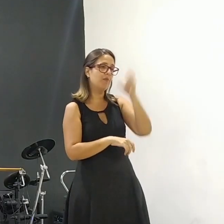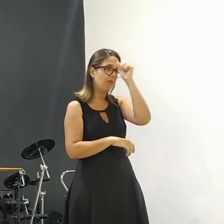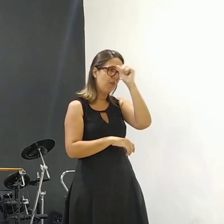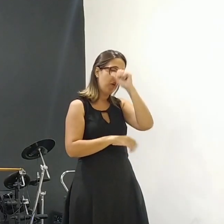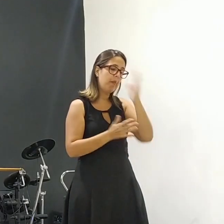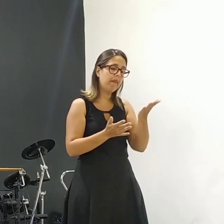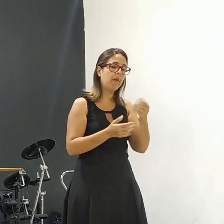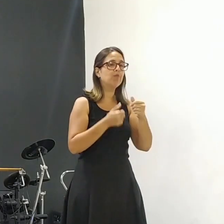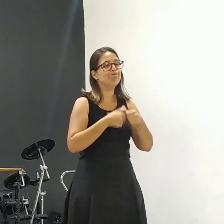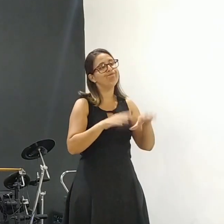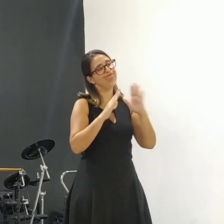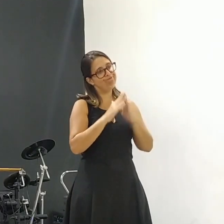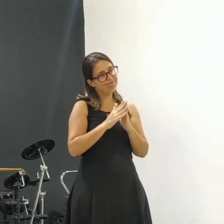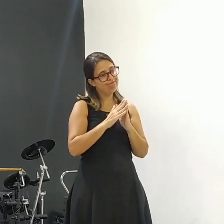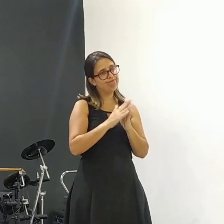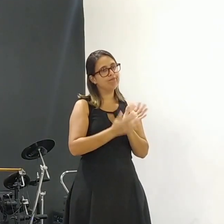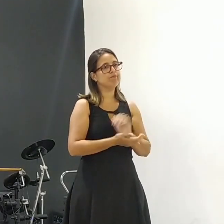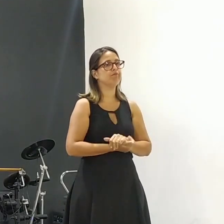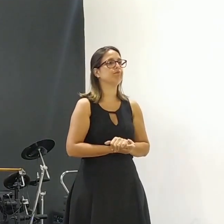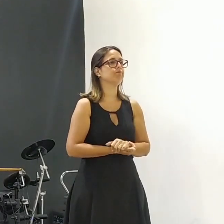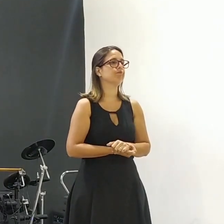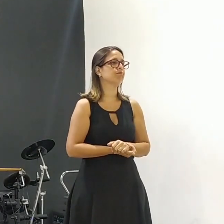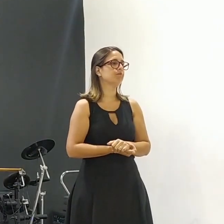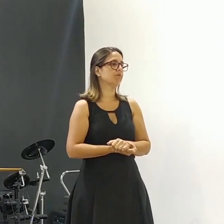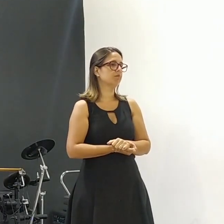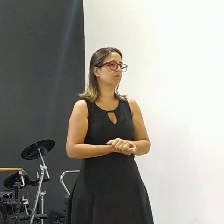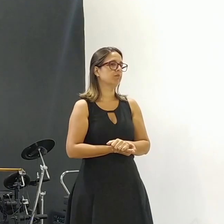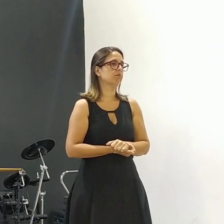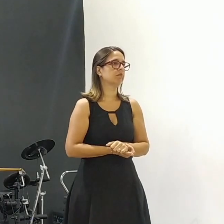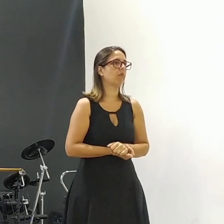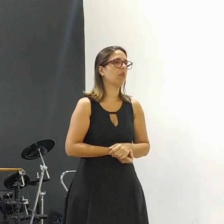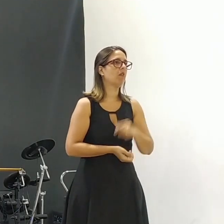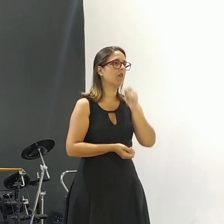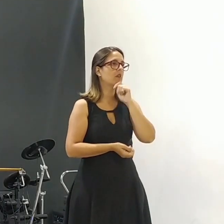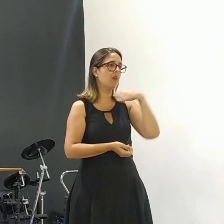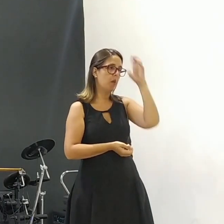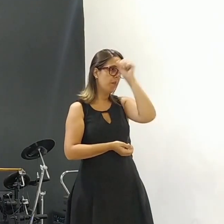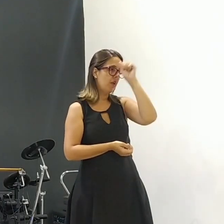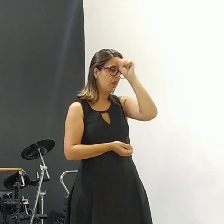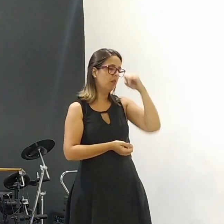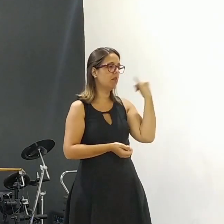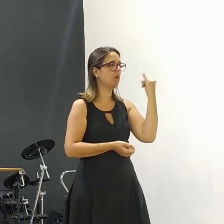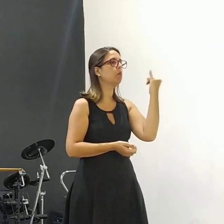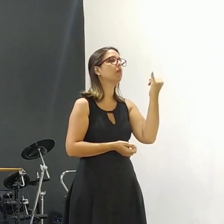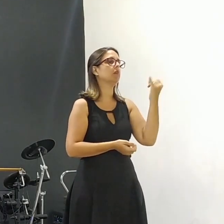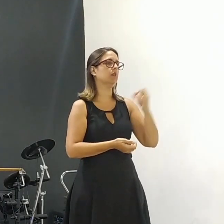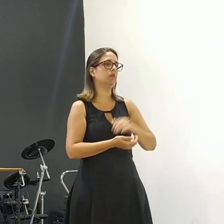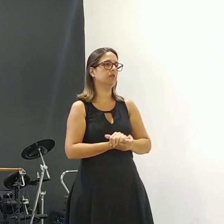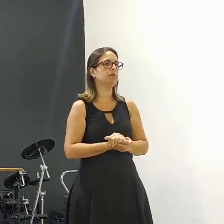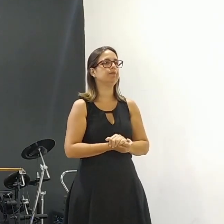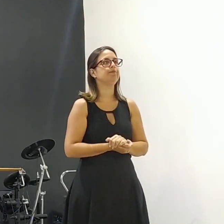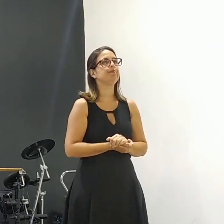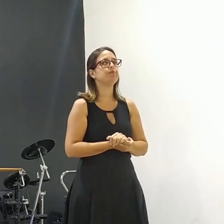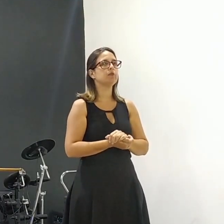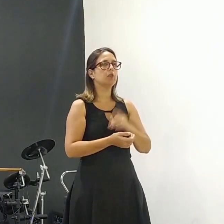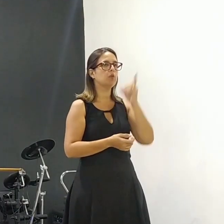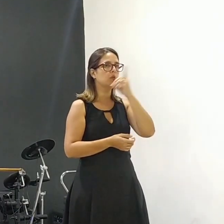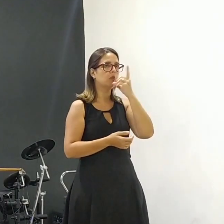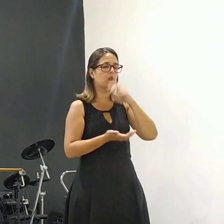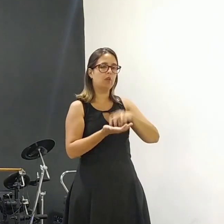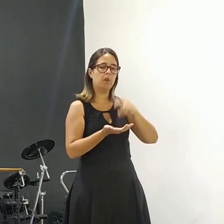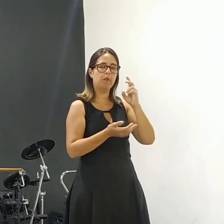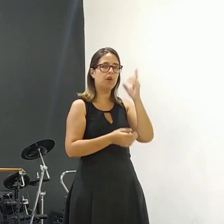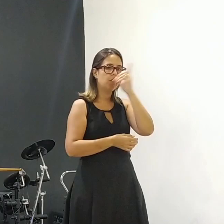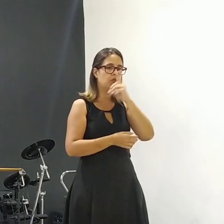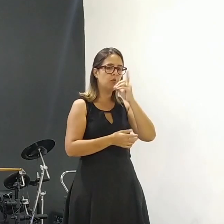ficar em casa, né? E vai ficar sem, né, esse aprendizado importante que é dado aqui todas as manhãs de domingo.